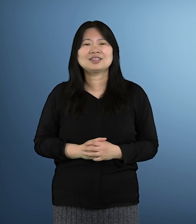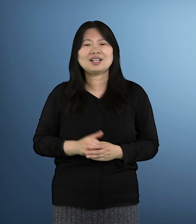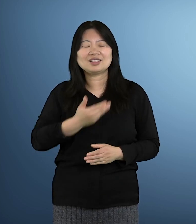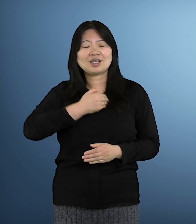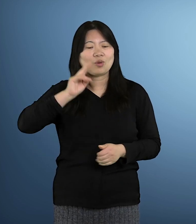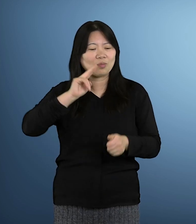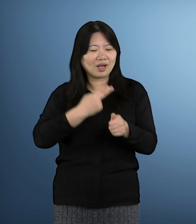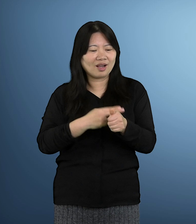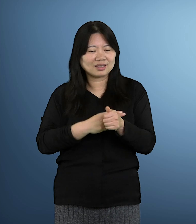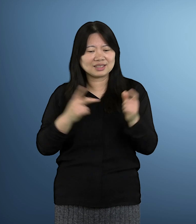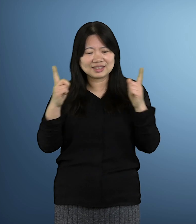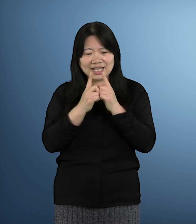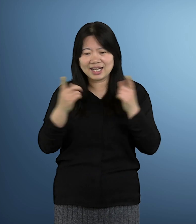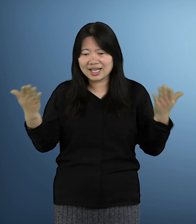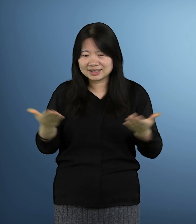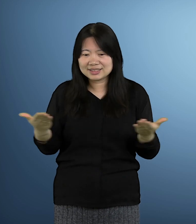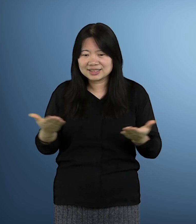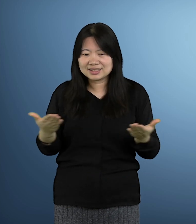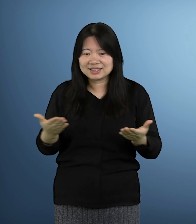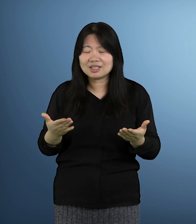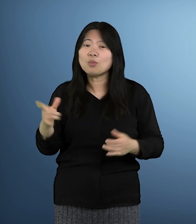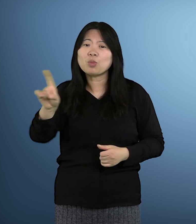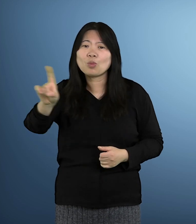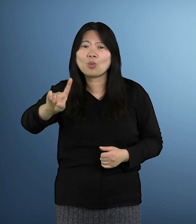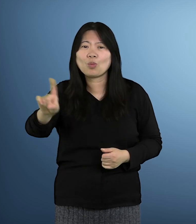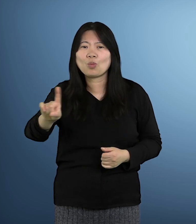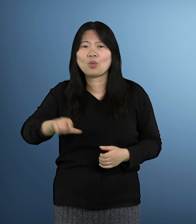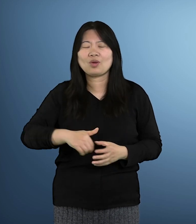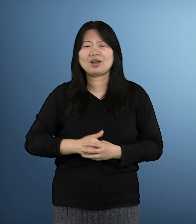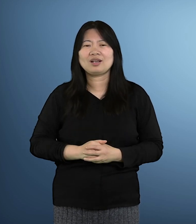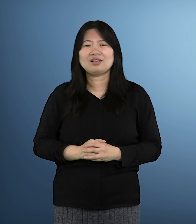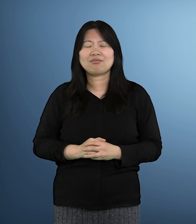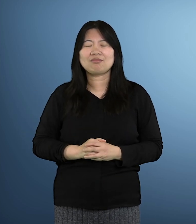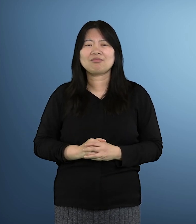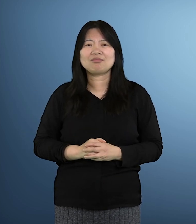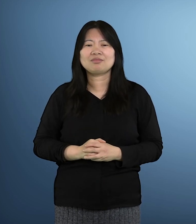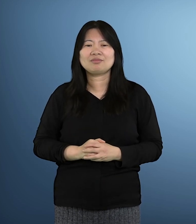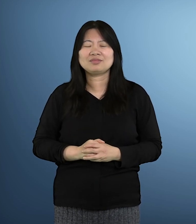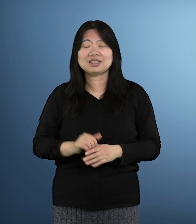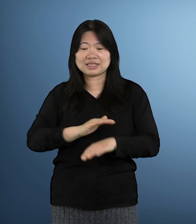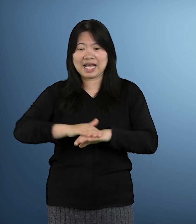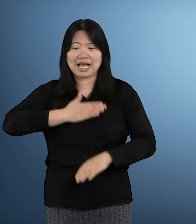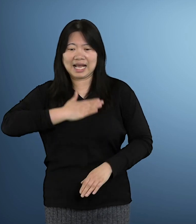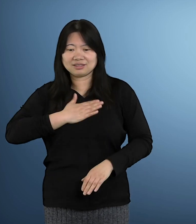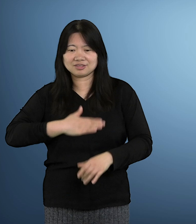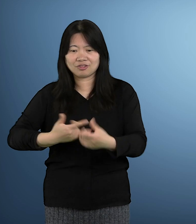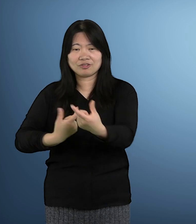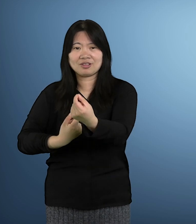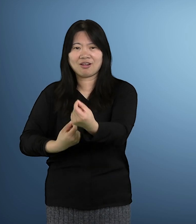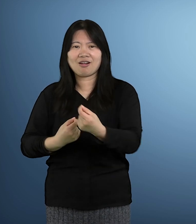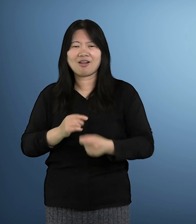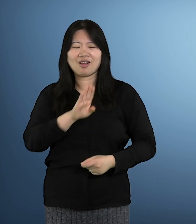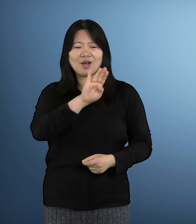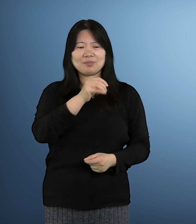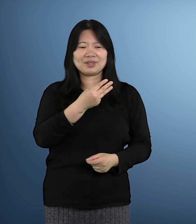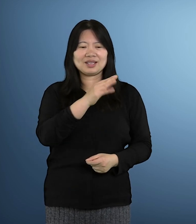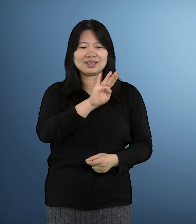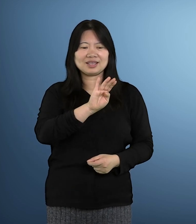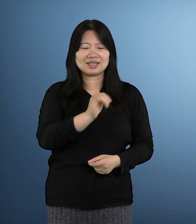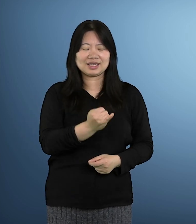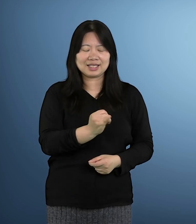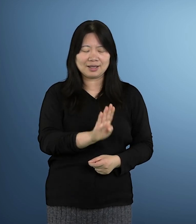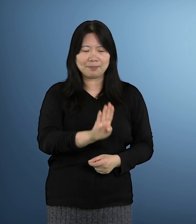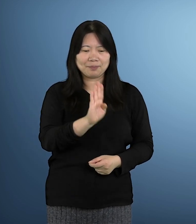사도 바울이 지금 당한 일은 어떤 일일까요? 예, 잘 아시는 대로 빌립보서를